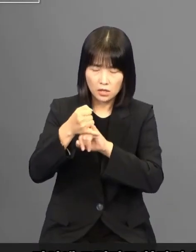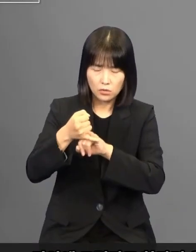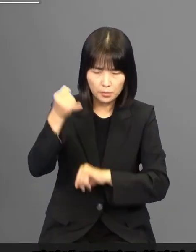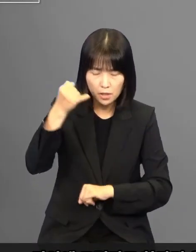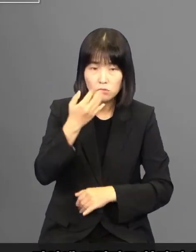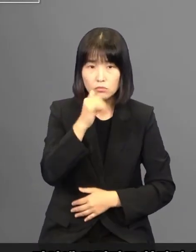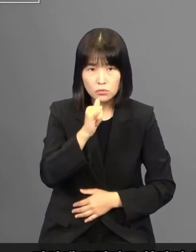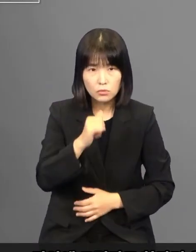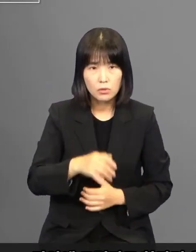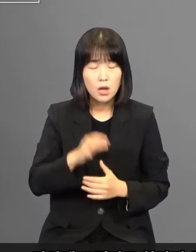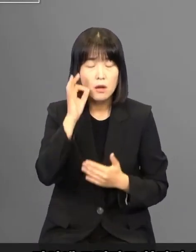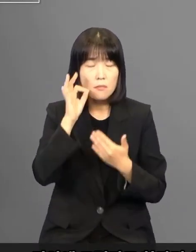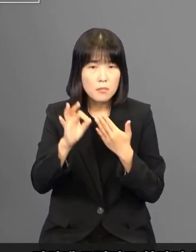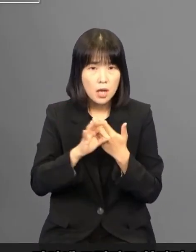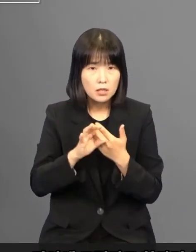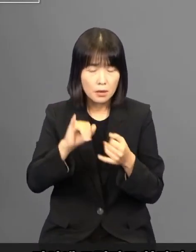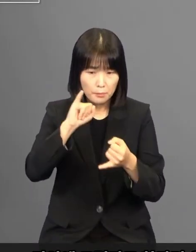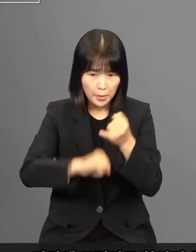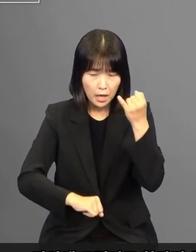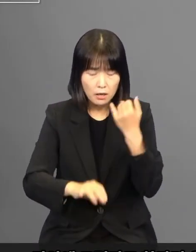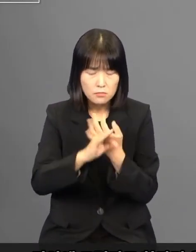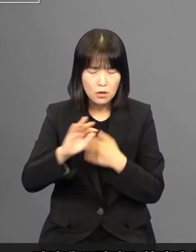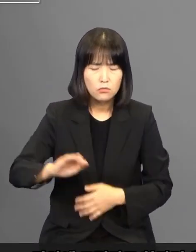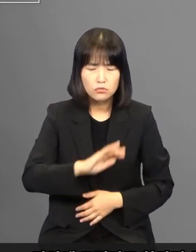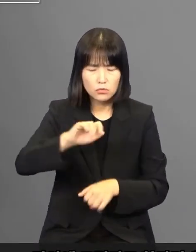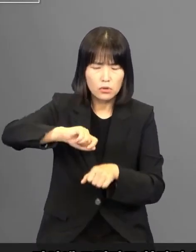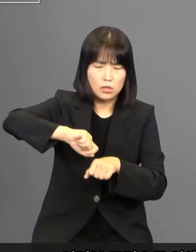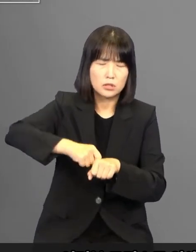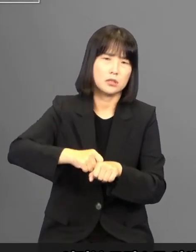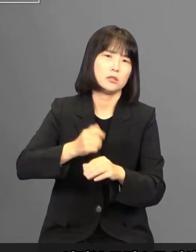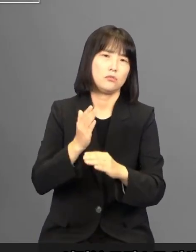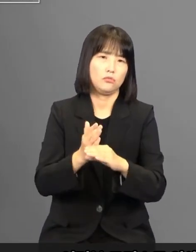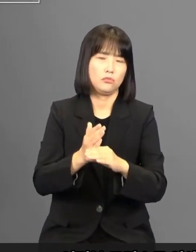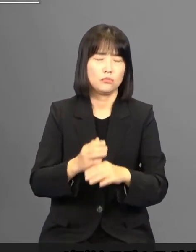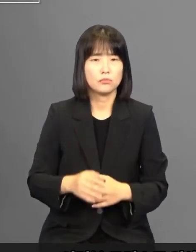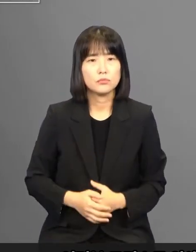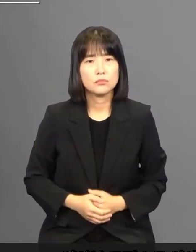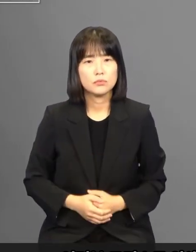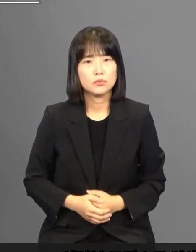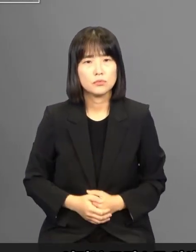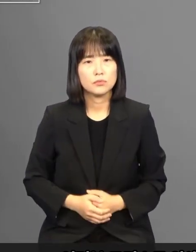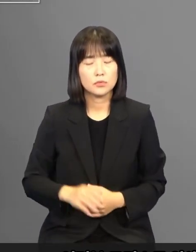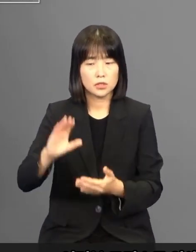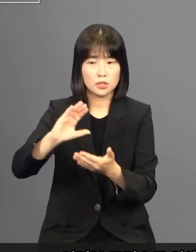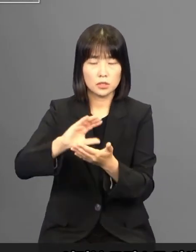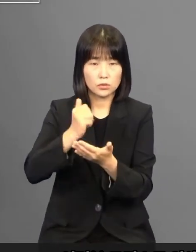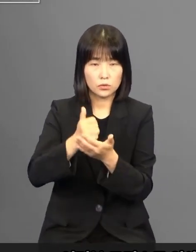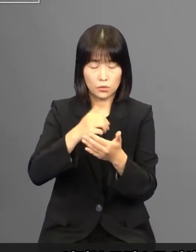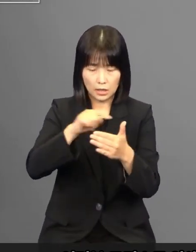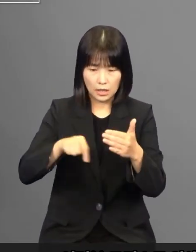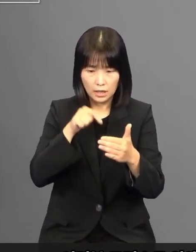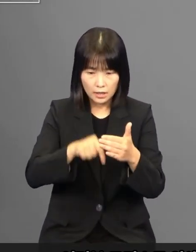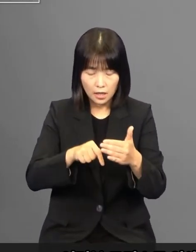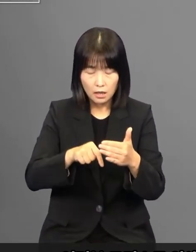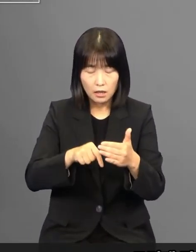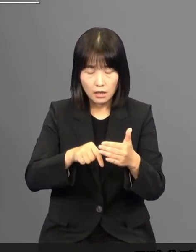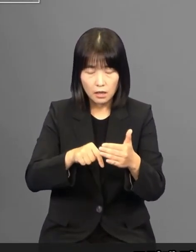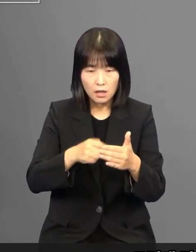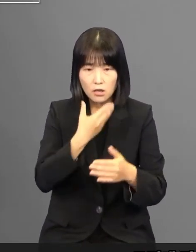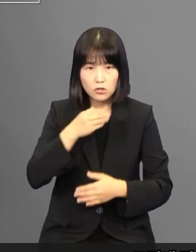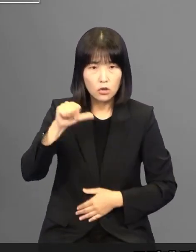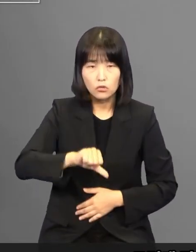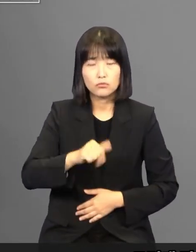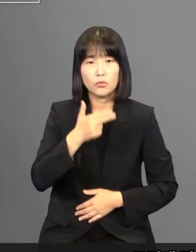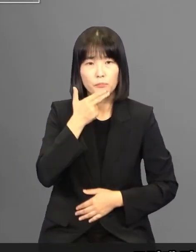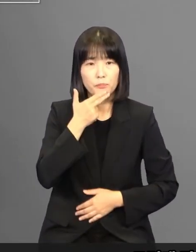그렇다고 한다면 우리도 징계 아래에 놓여 있는 자예요. 여러분, 그리스도 안에 있으면 저주 아래 있지 않죠.